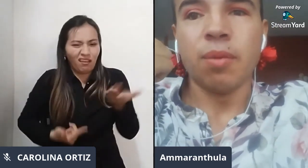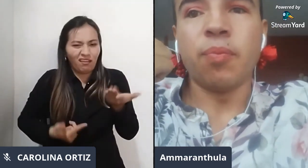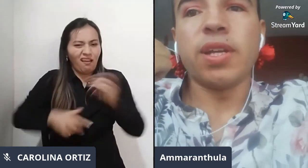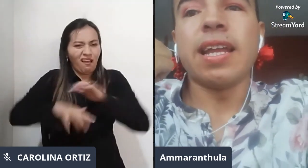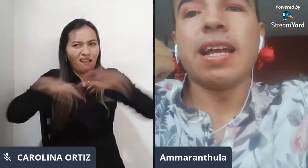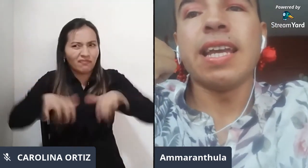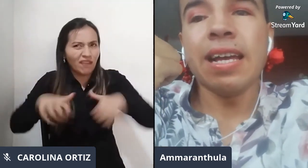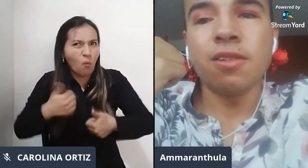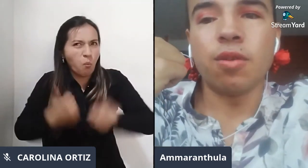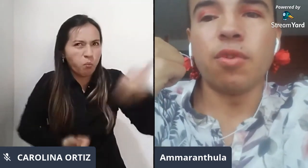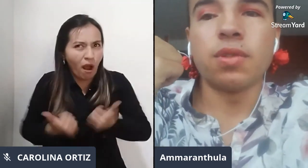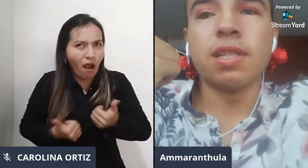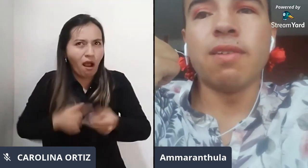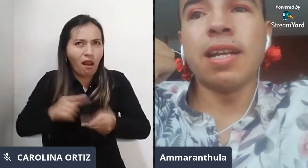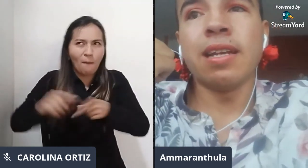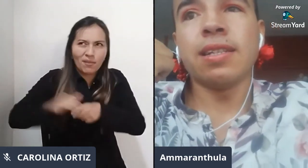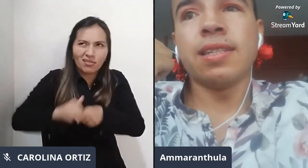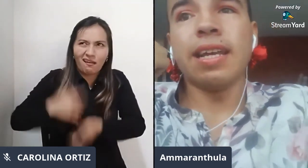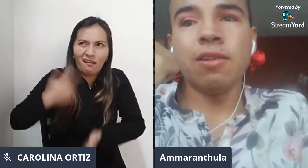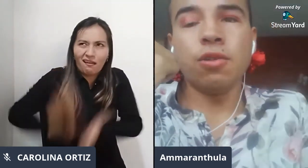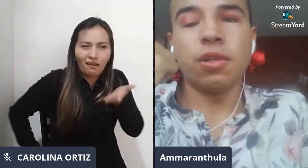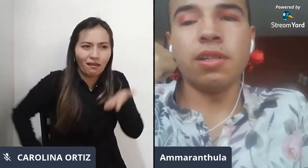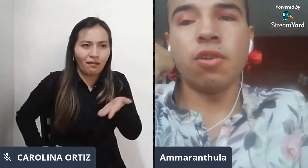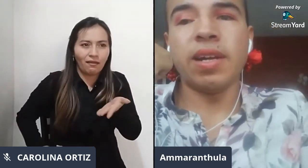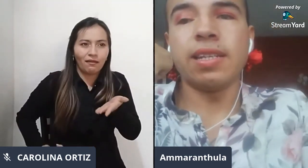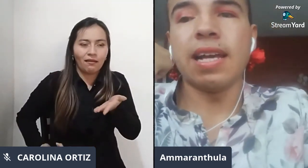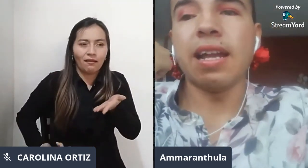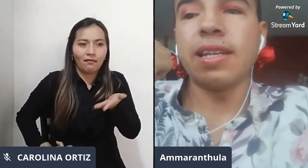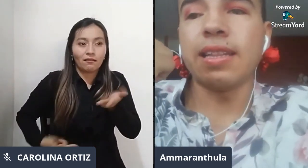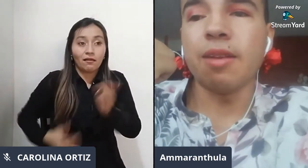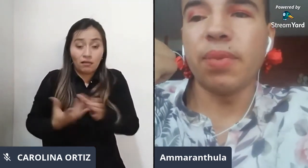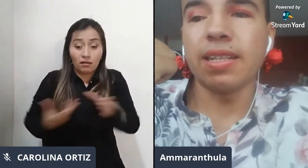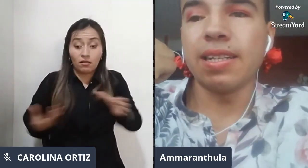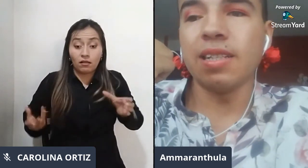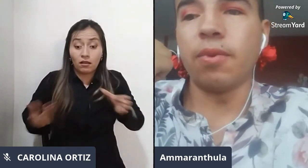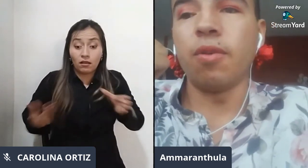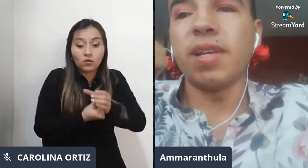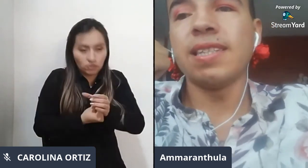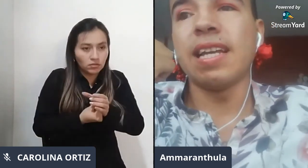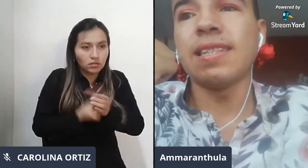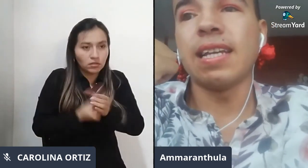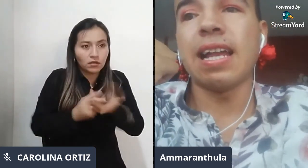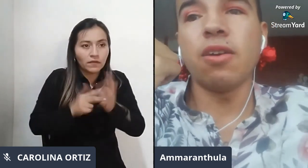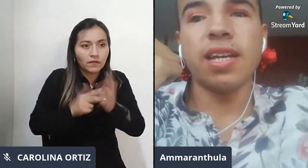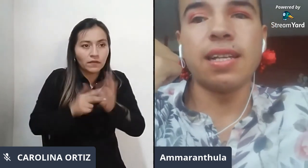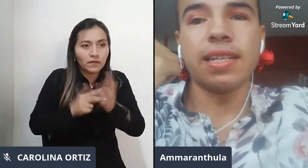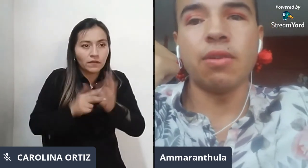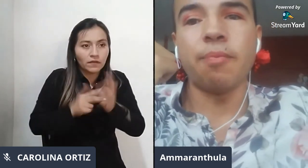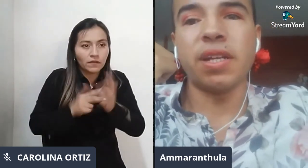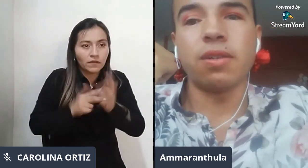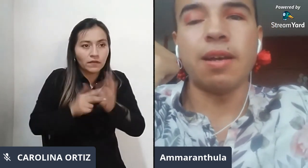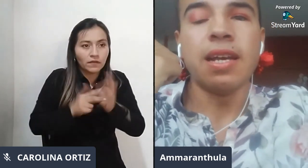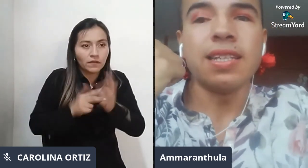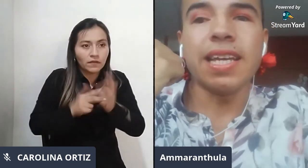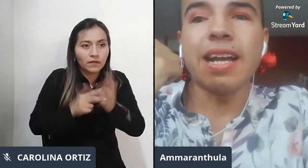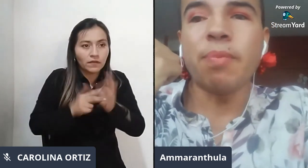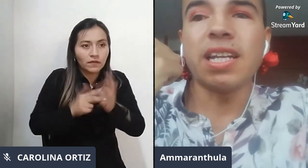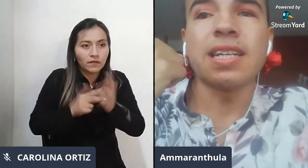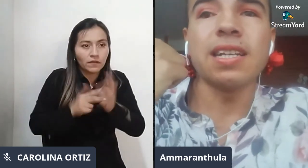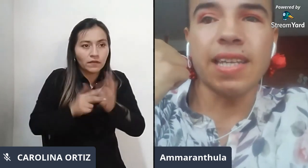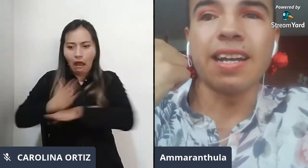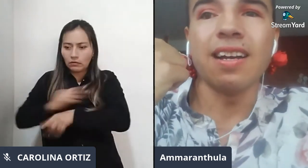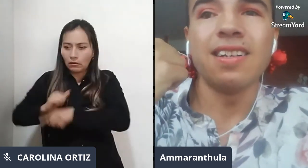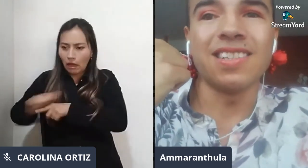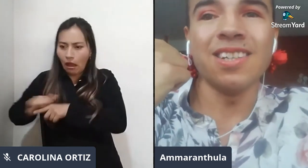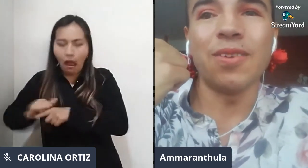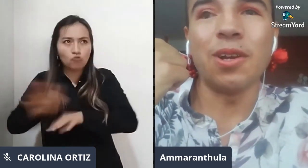¿no? Y era eso, como si la idea de inclusión es normalizar, quitar prácticas propias, cercenar lo que hace que una persona ciega